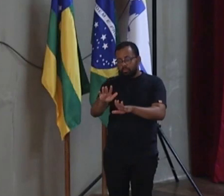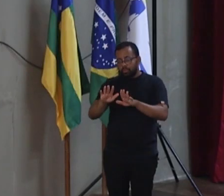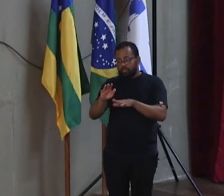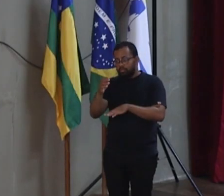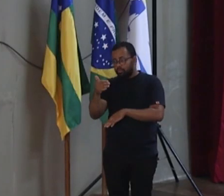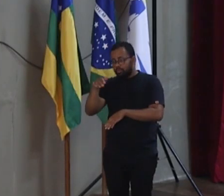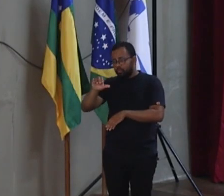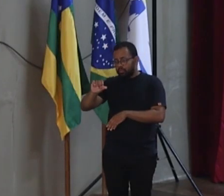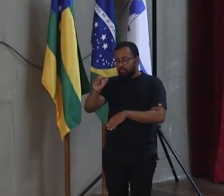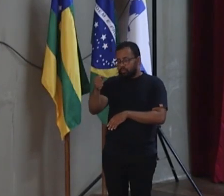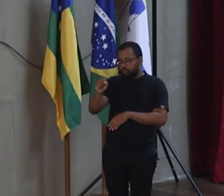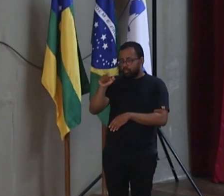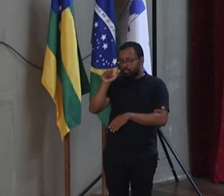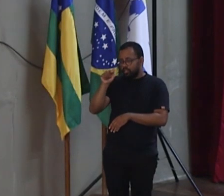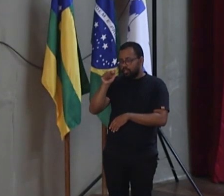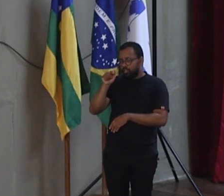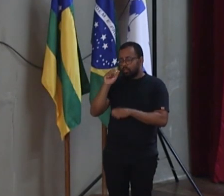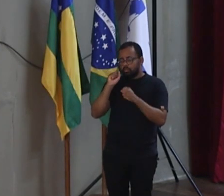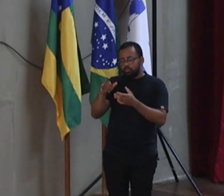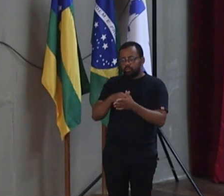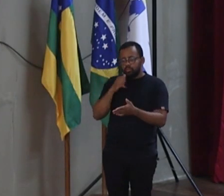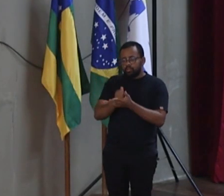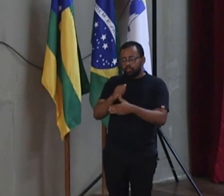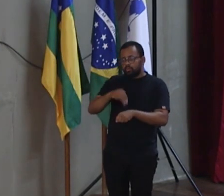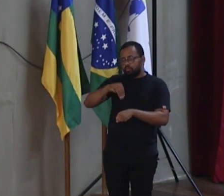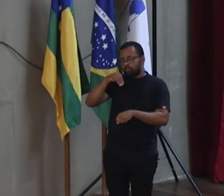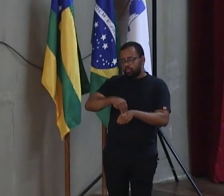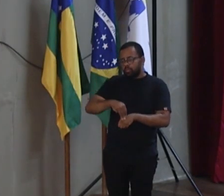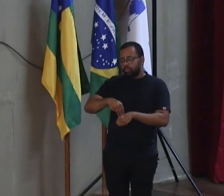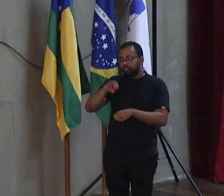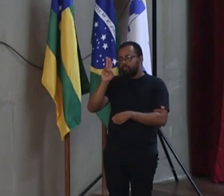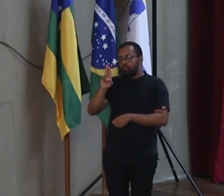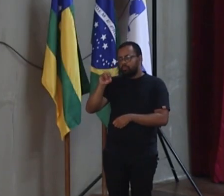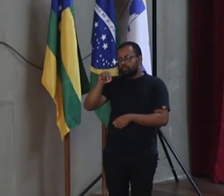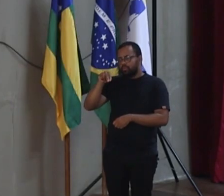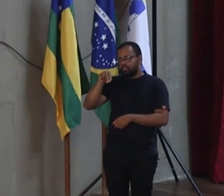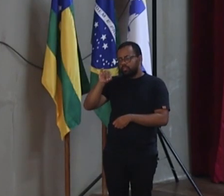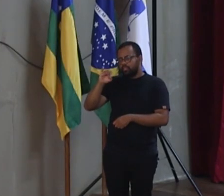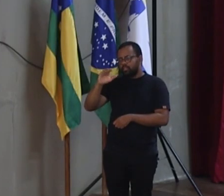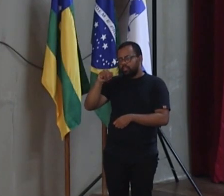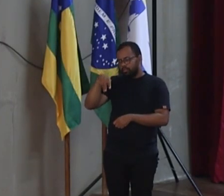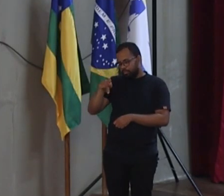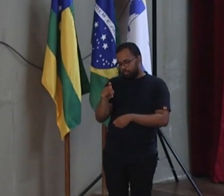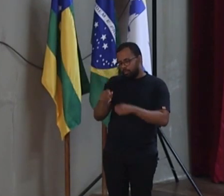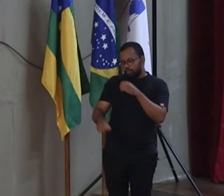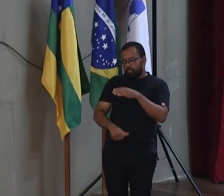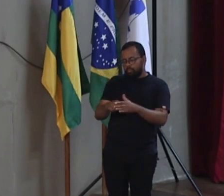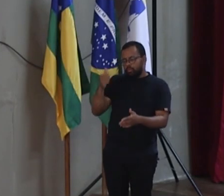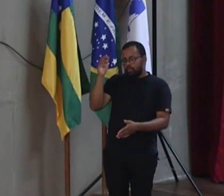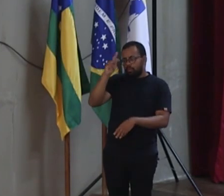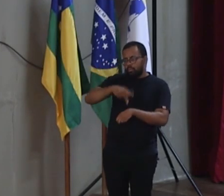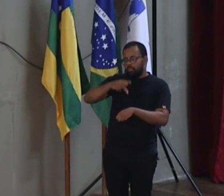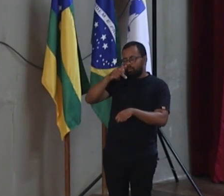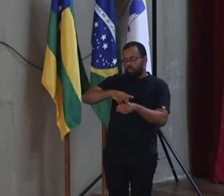87 que há o credenciamento do mestrado em Linguística Aplicada na Unicamp. Ou seja, o primeiro